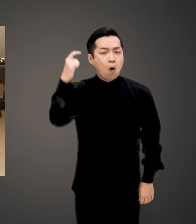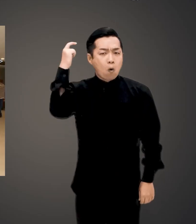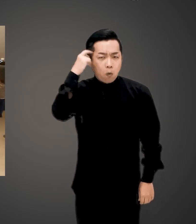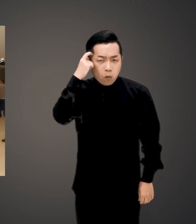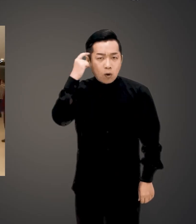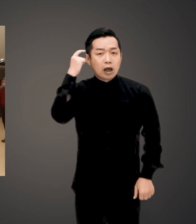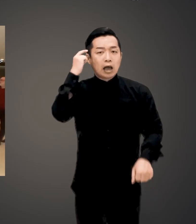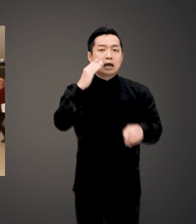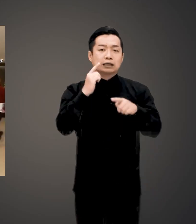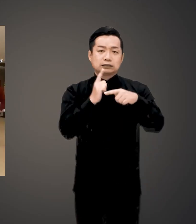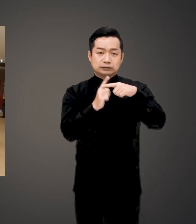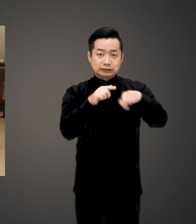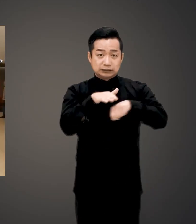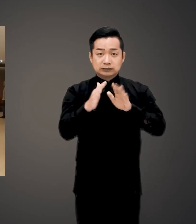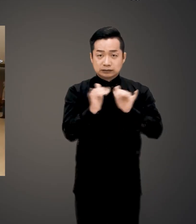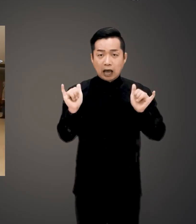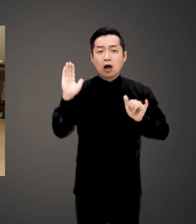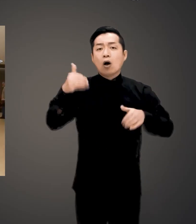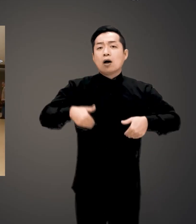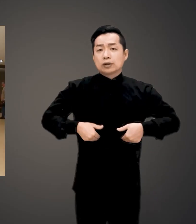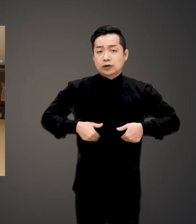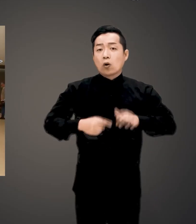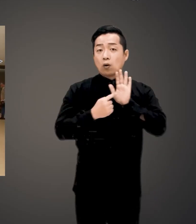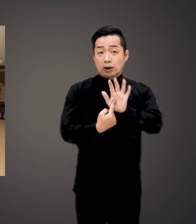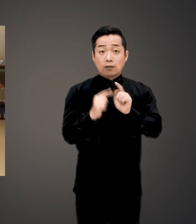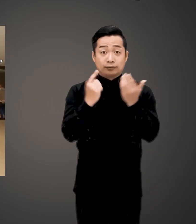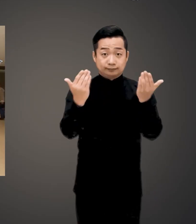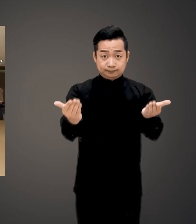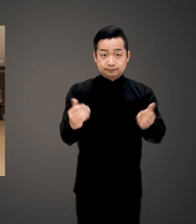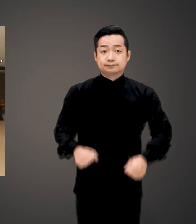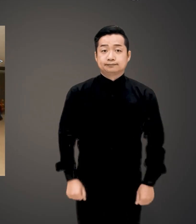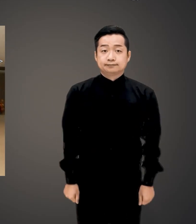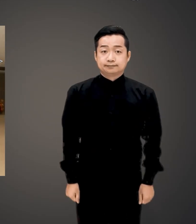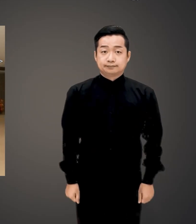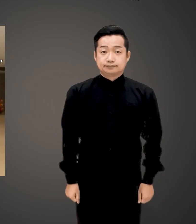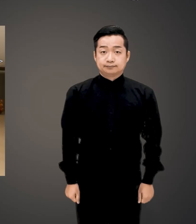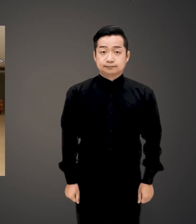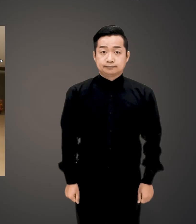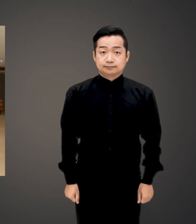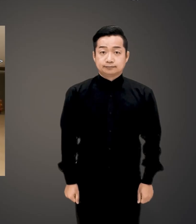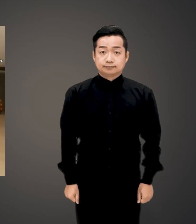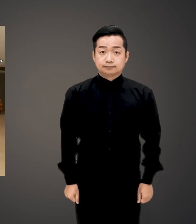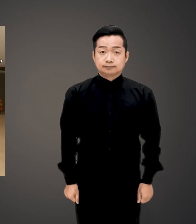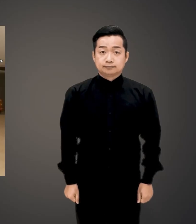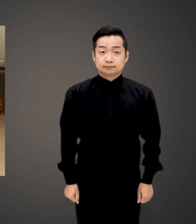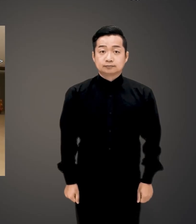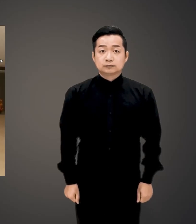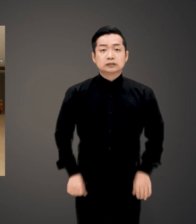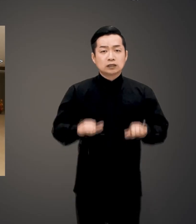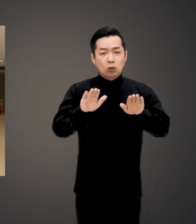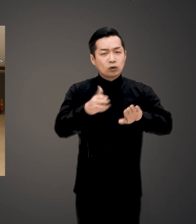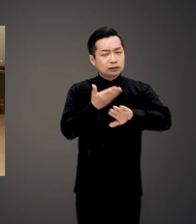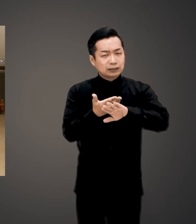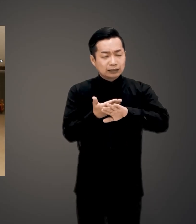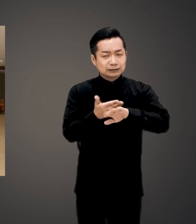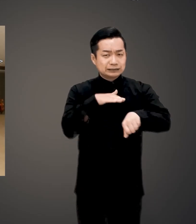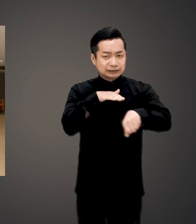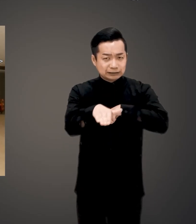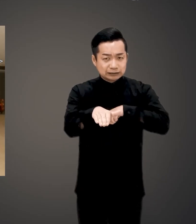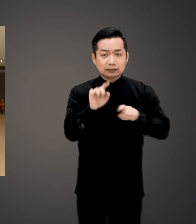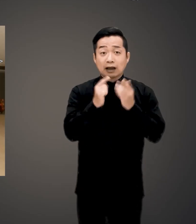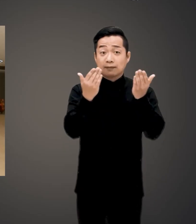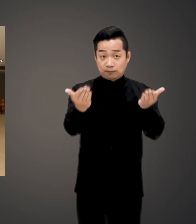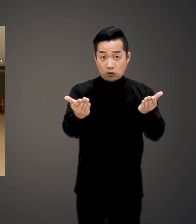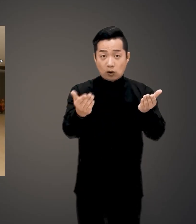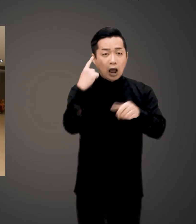referieren und bringen einen knochentrockenen Wissenschaftsvortrag, der super seriös ist und dem intellektuellen Publikum, das ja zu ihm kommt,